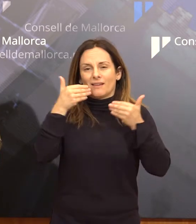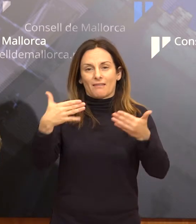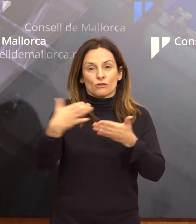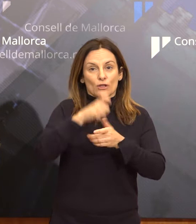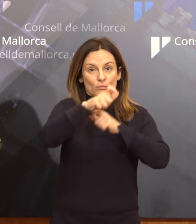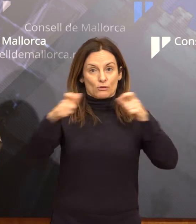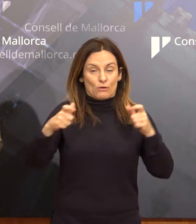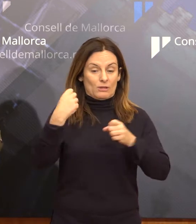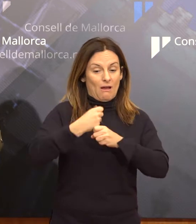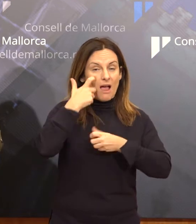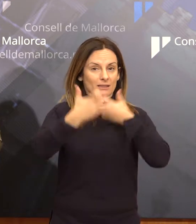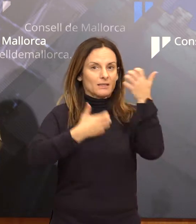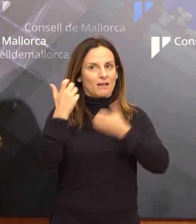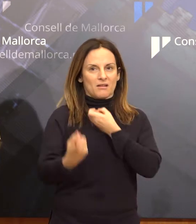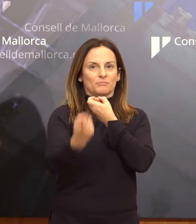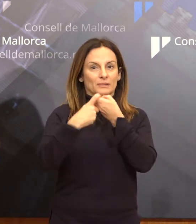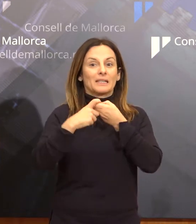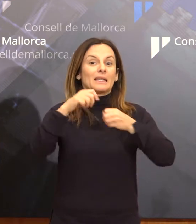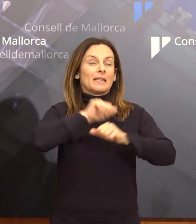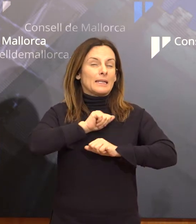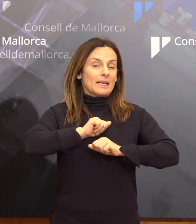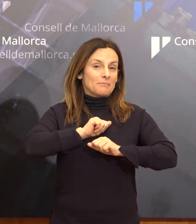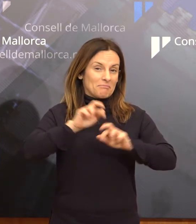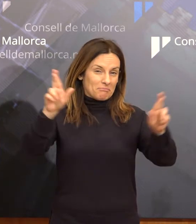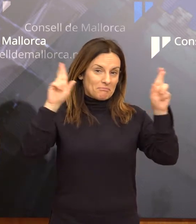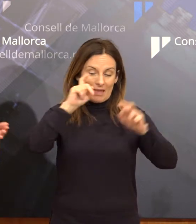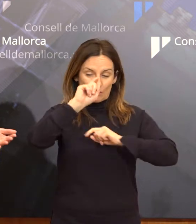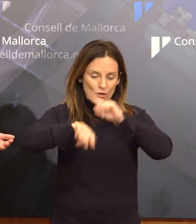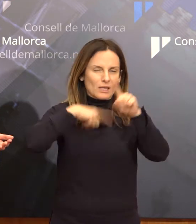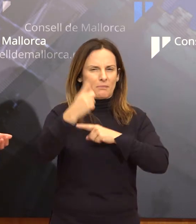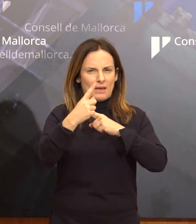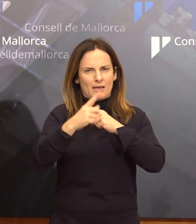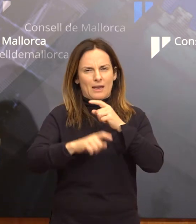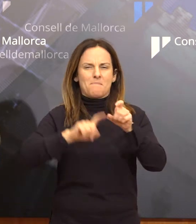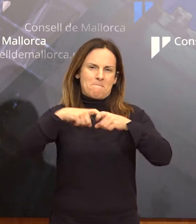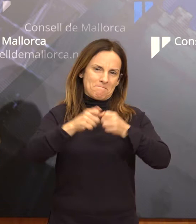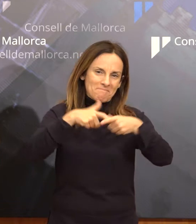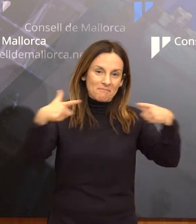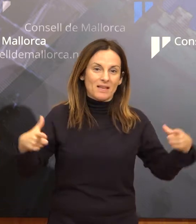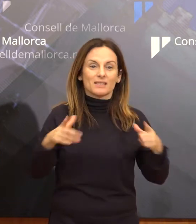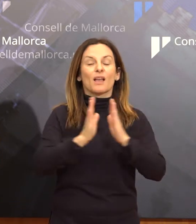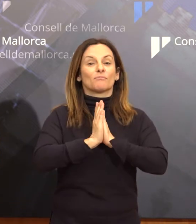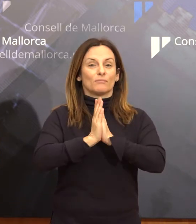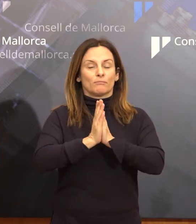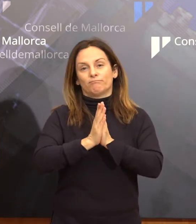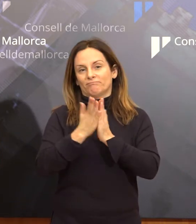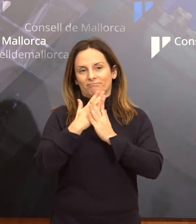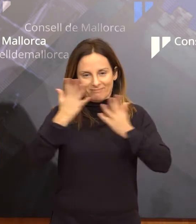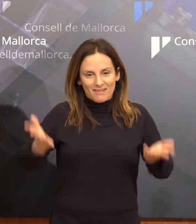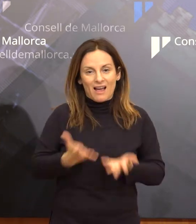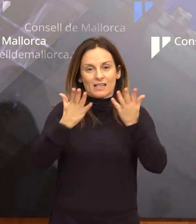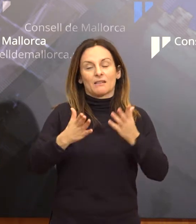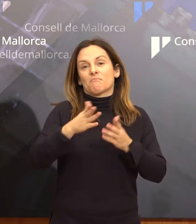esperando que la pnc y de la convocatoria se debilitaron esos éxitos pero es el convite de los artesanos que el dominio del